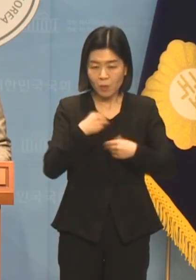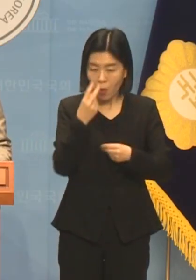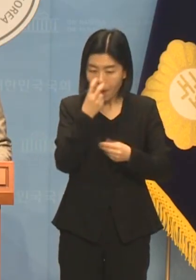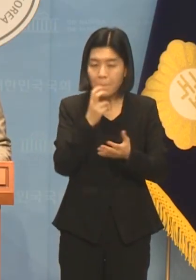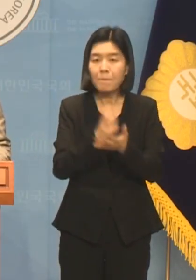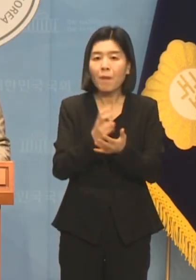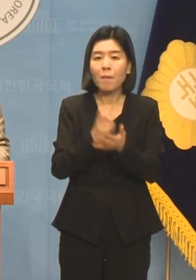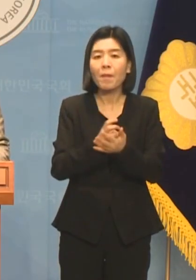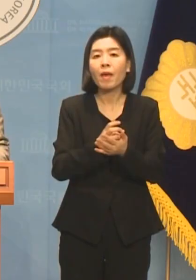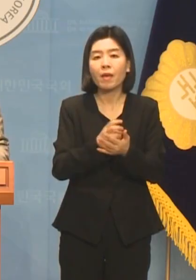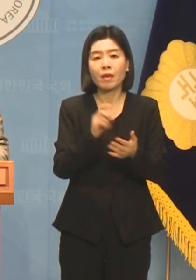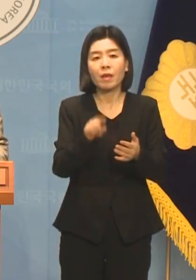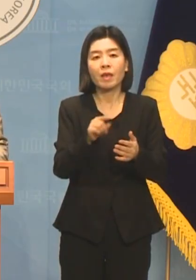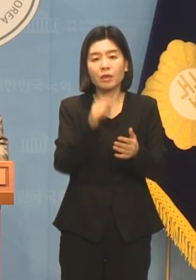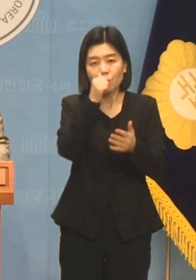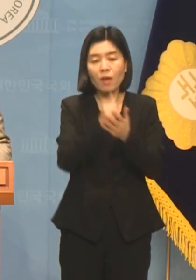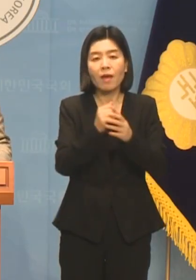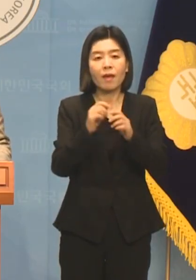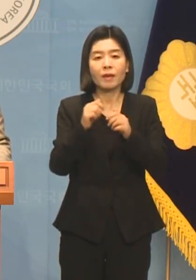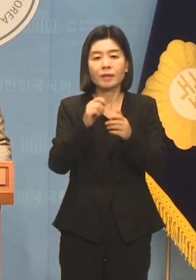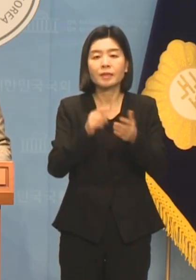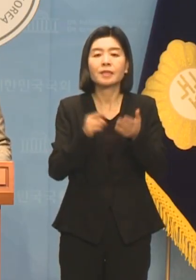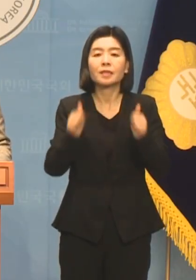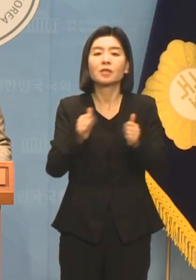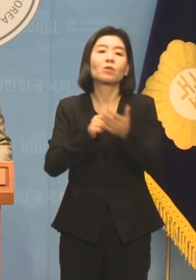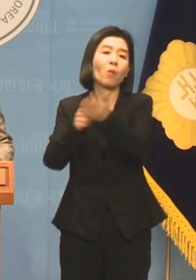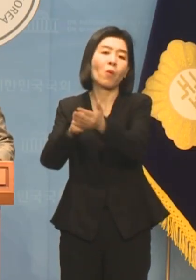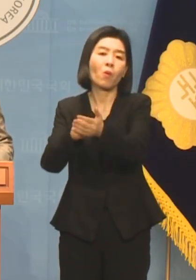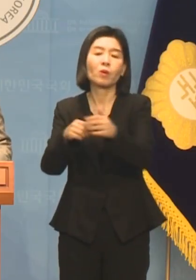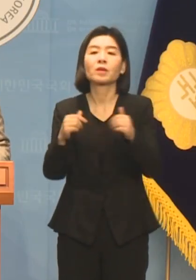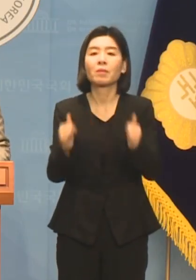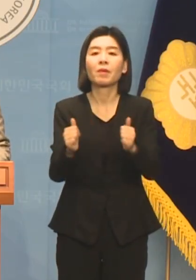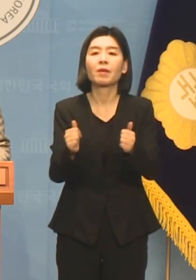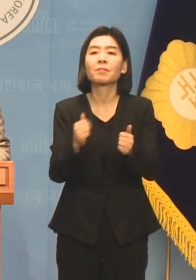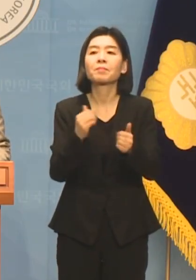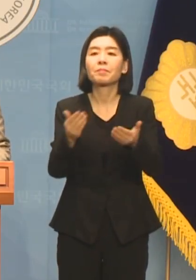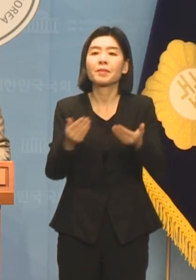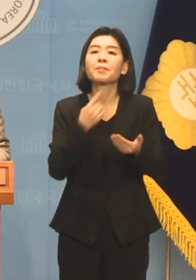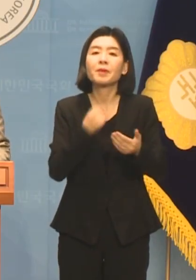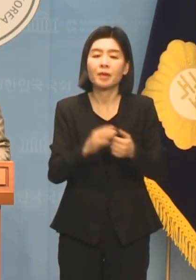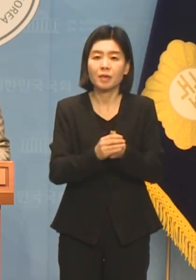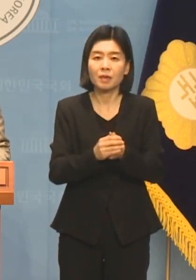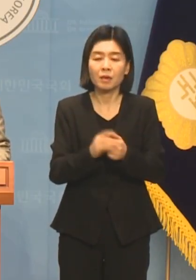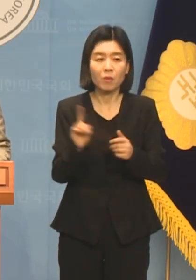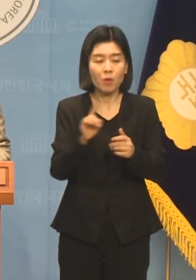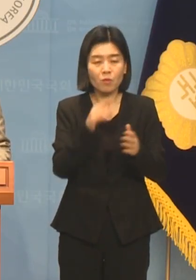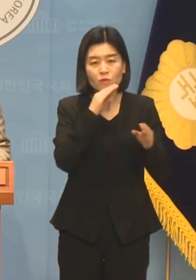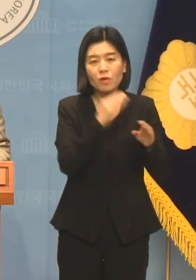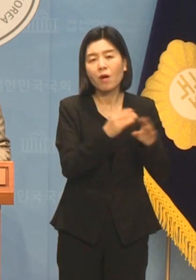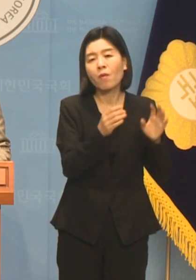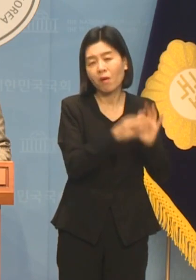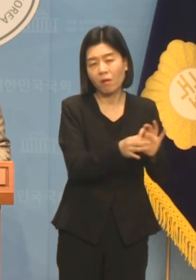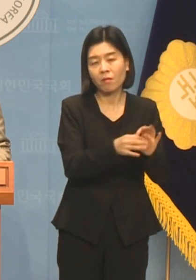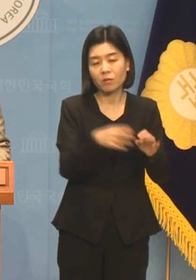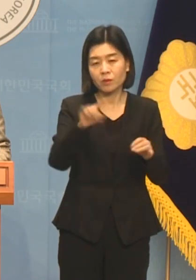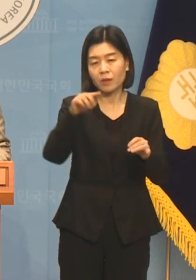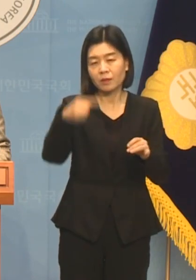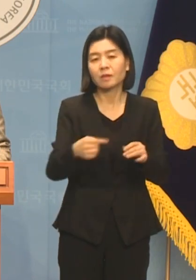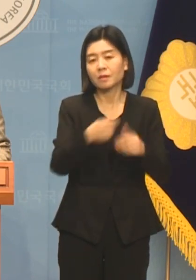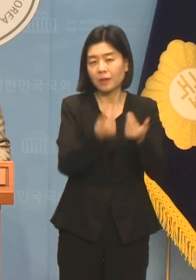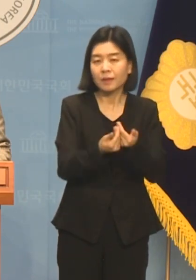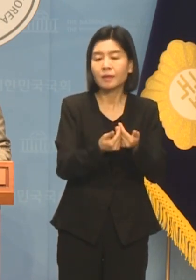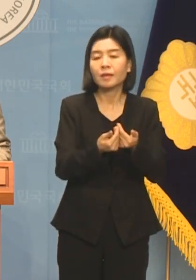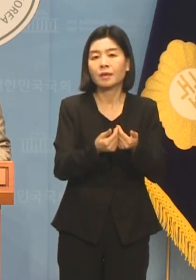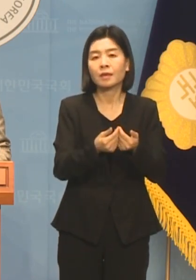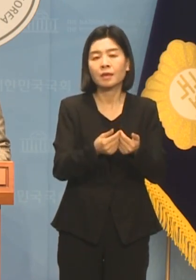기소당해 재판을 받은 인물입니다. 검찰 기소 내용을 보면은 이적 표현물 해당 문건 소지와 사드 반대 주장 기사 13회